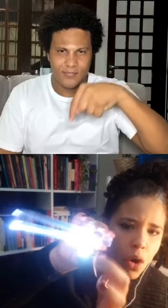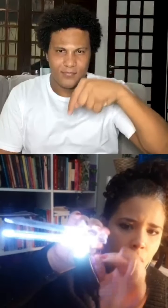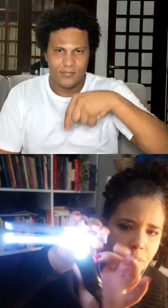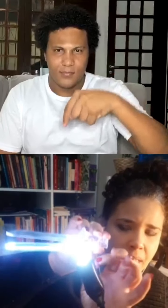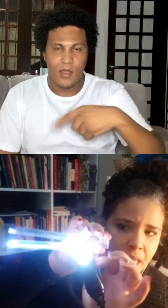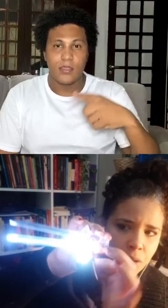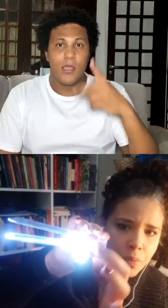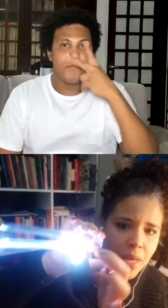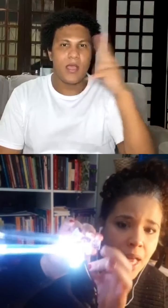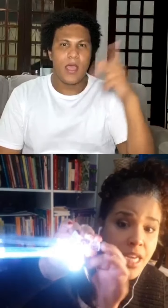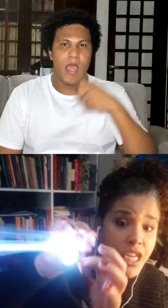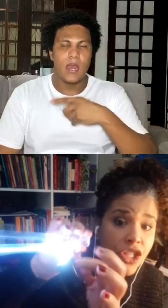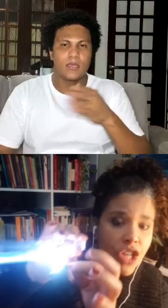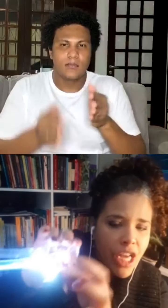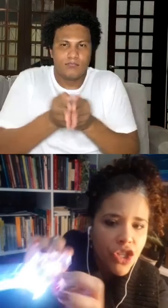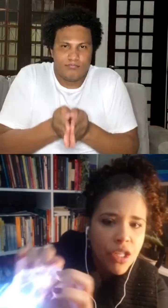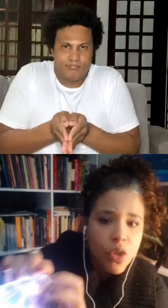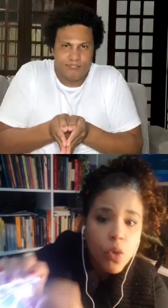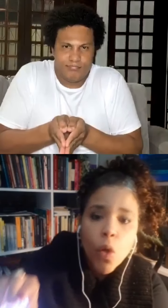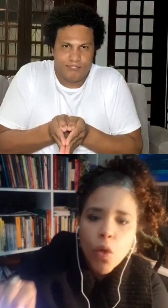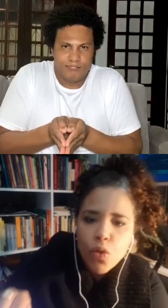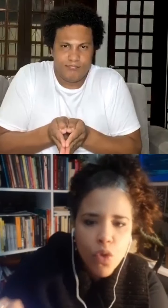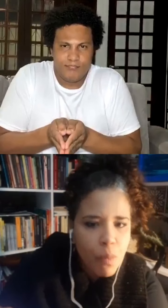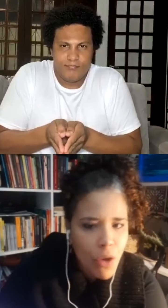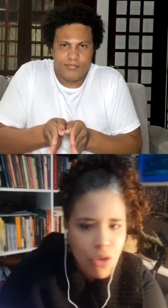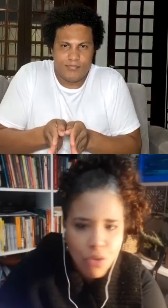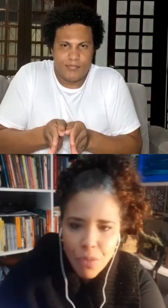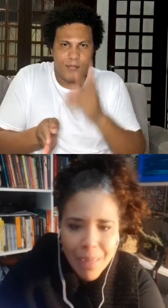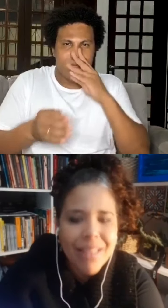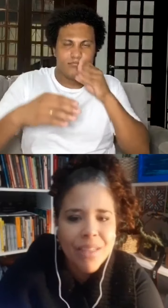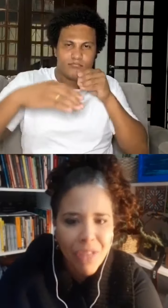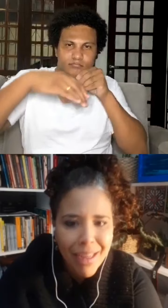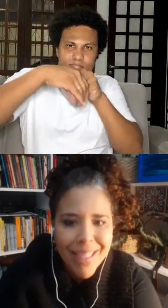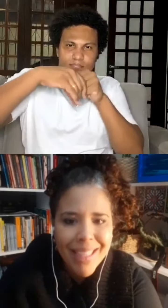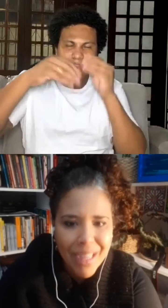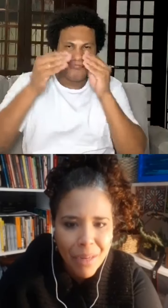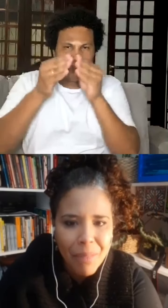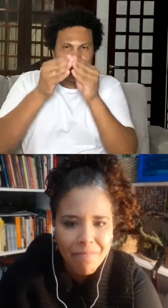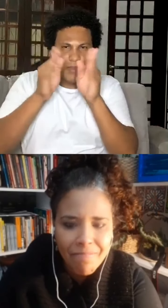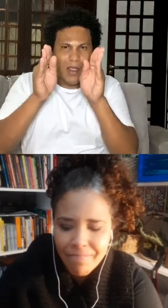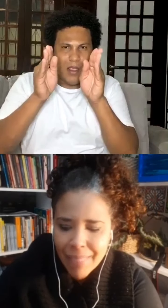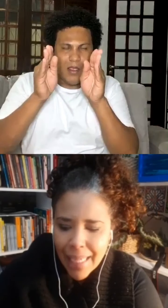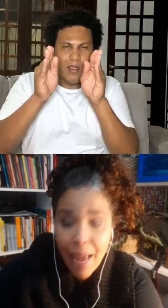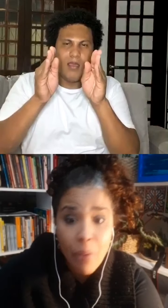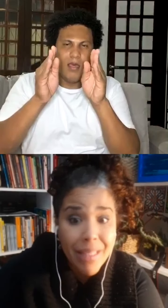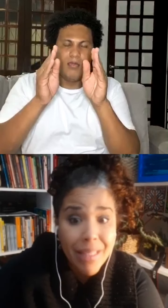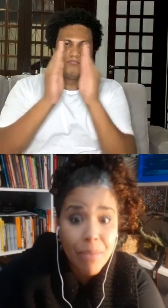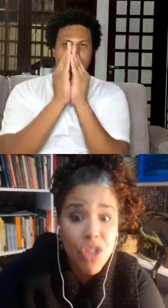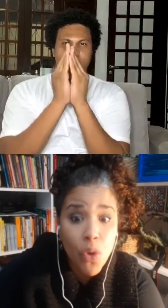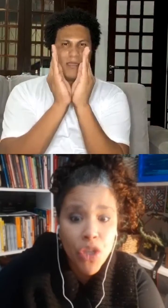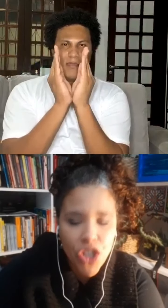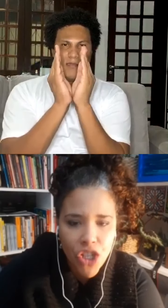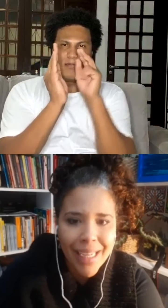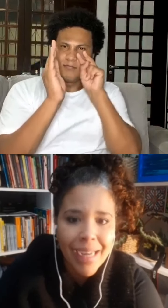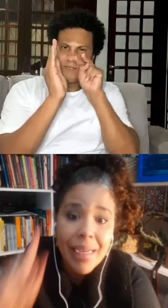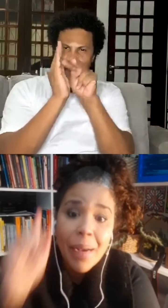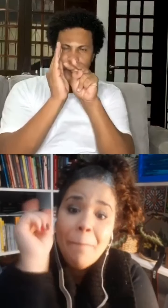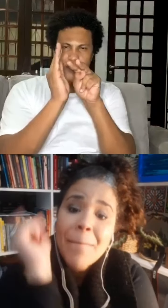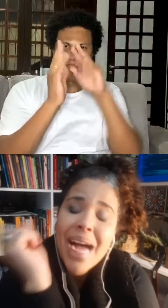colo uterino. Gente, todos os postos no Brasil têm esse exame. É um exame de